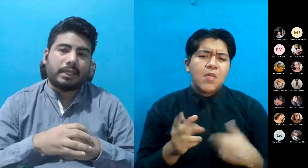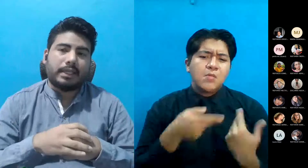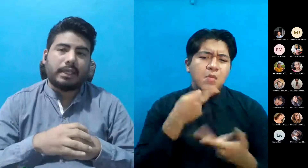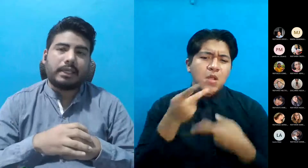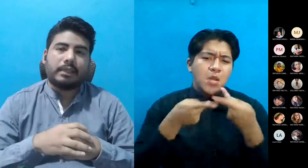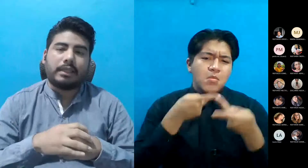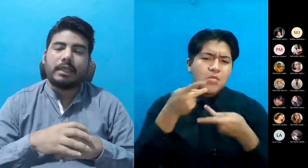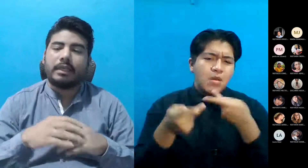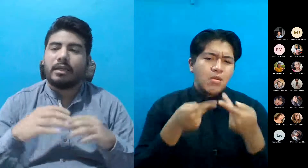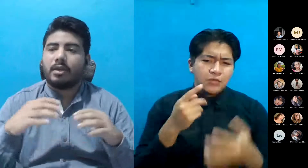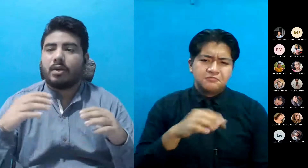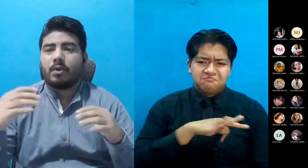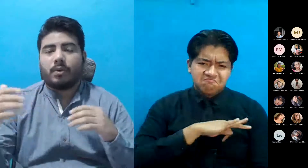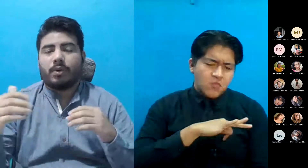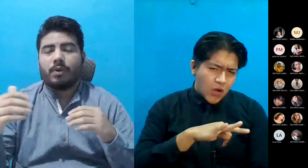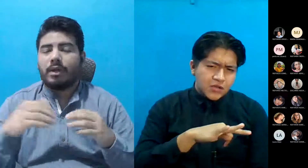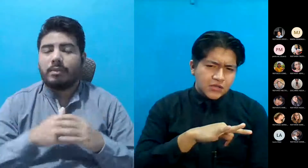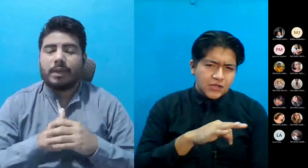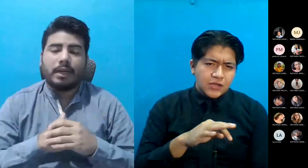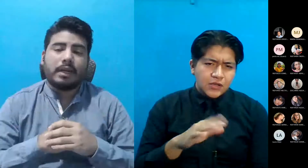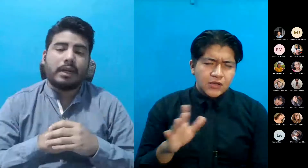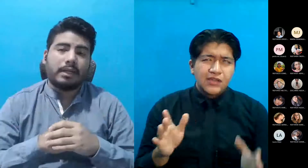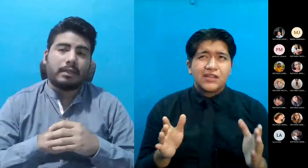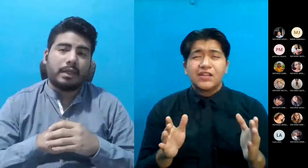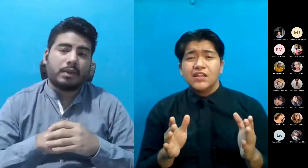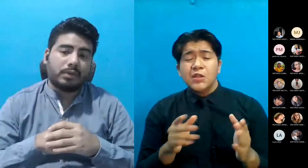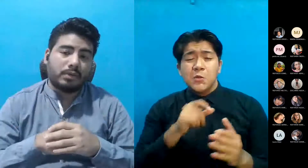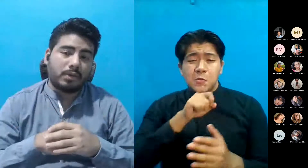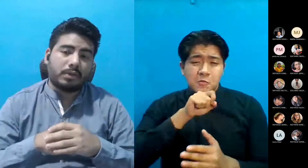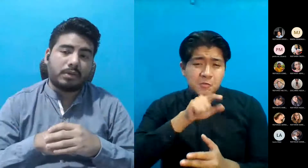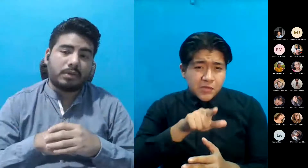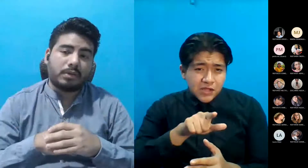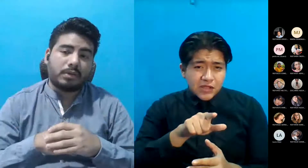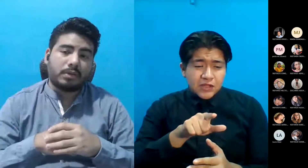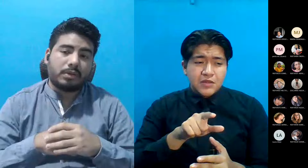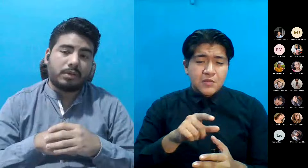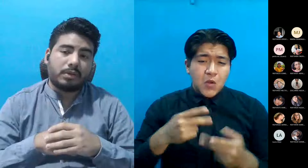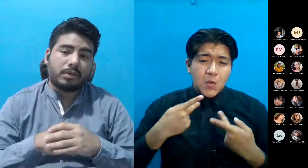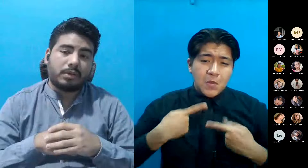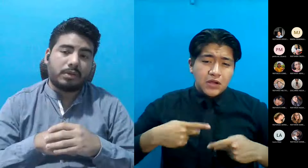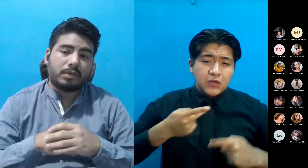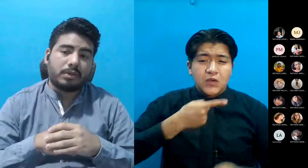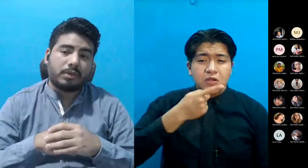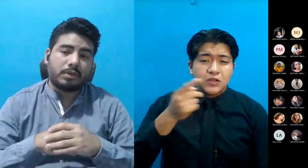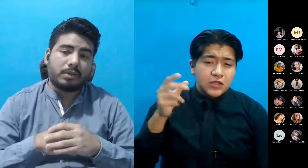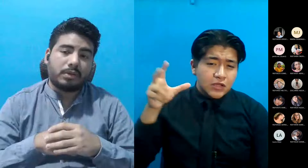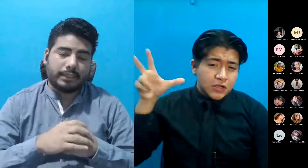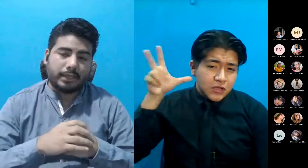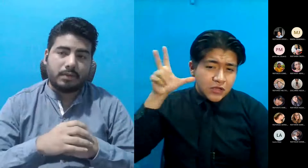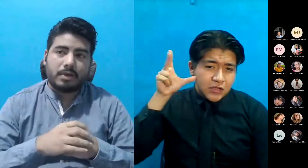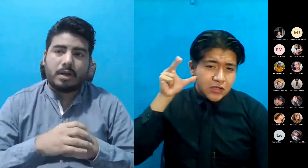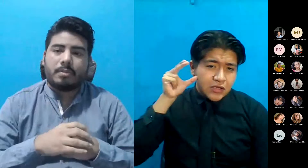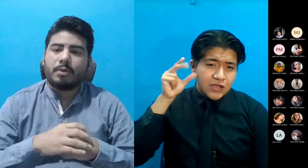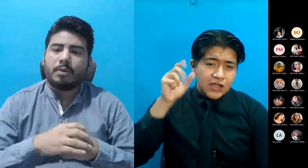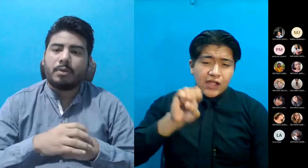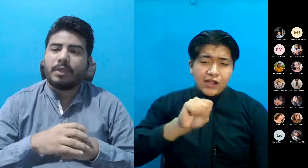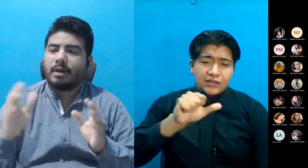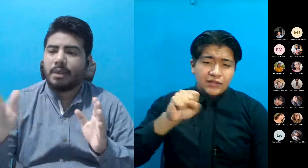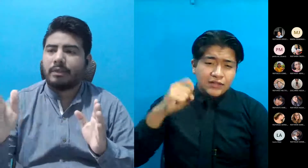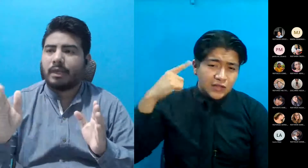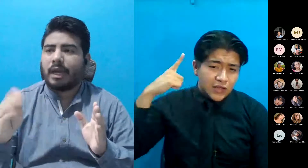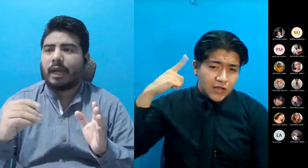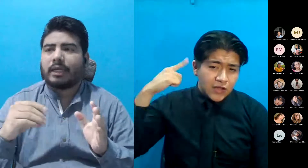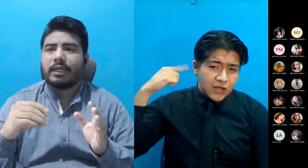además de que tienen un nivel de audición de 60 Hz, etc.